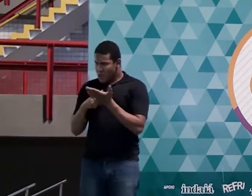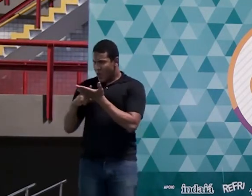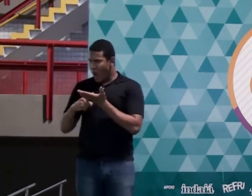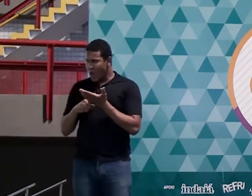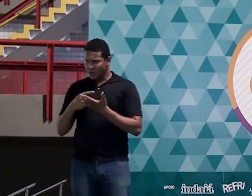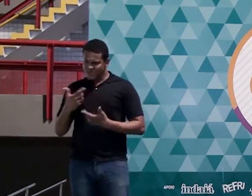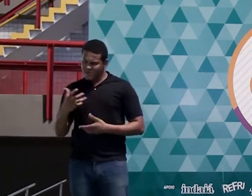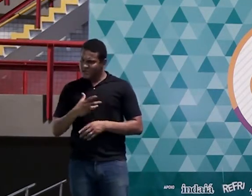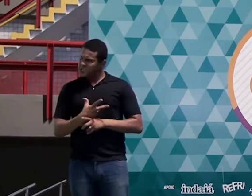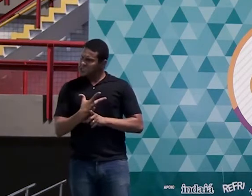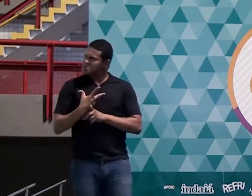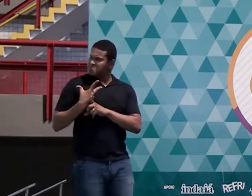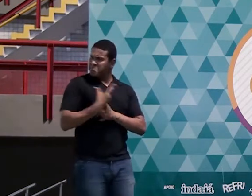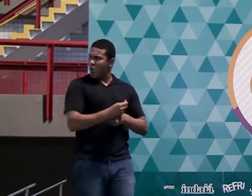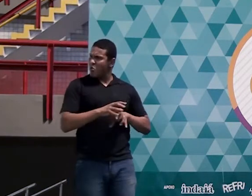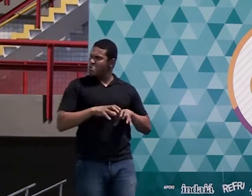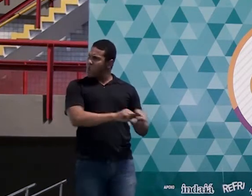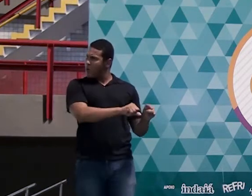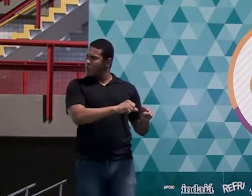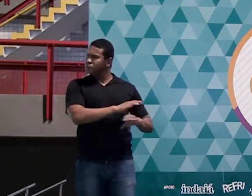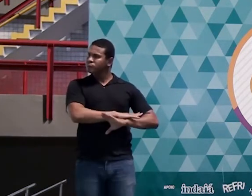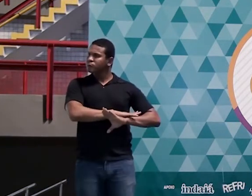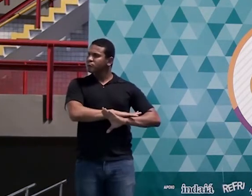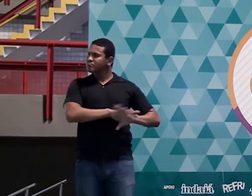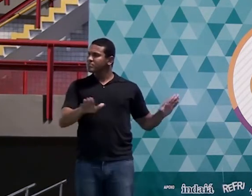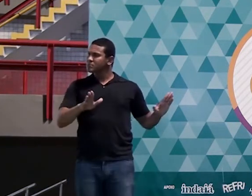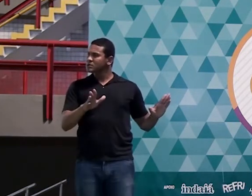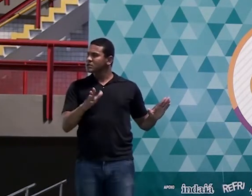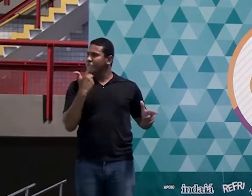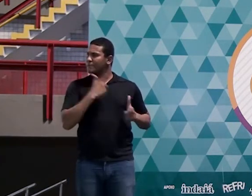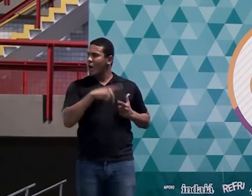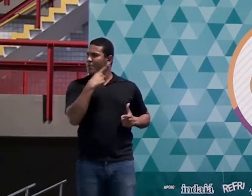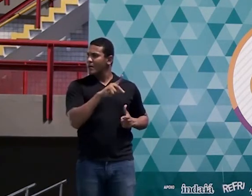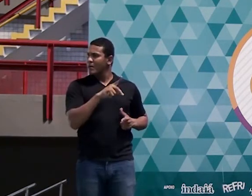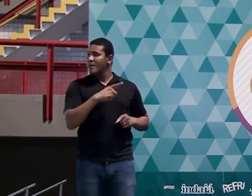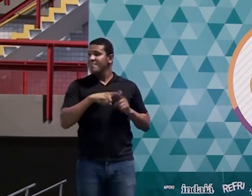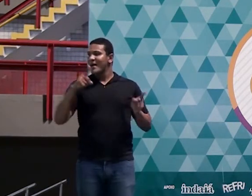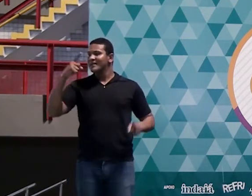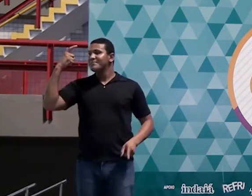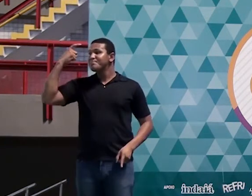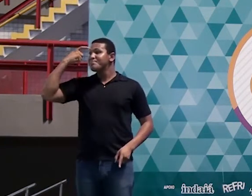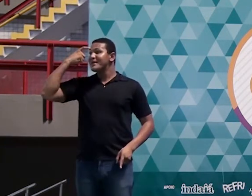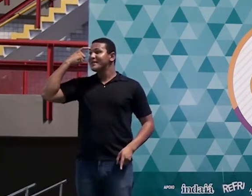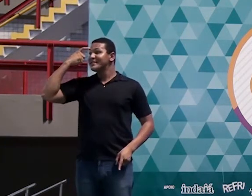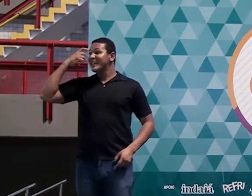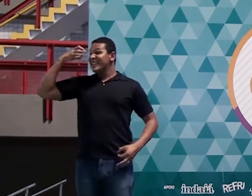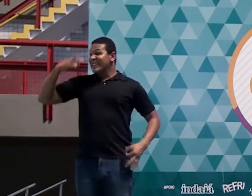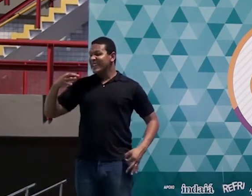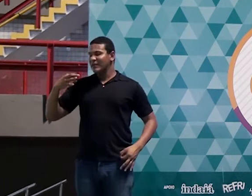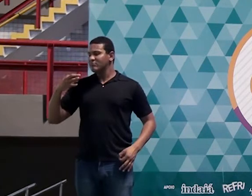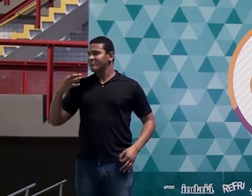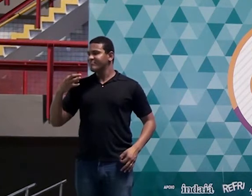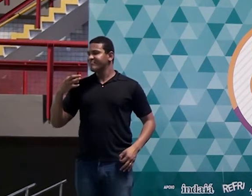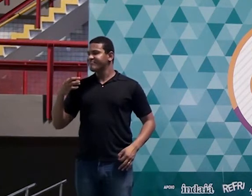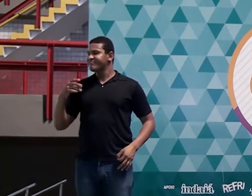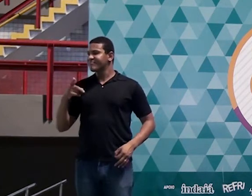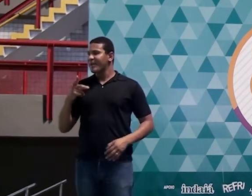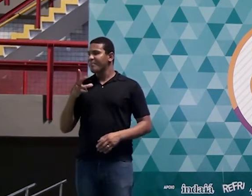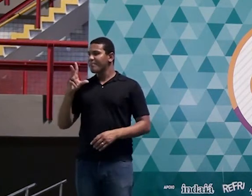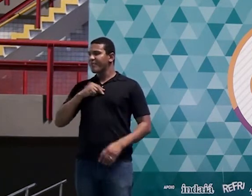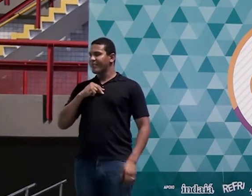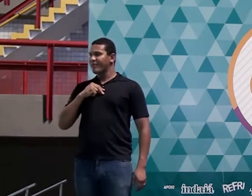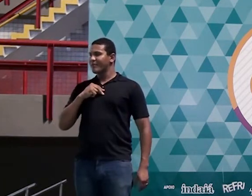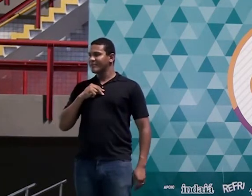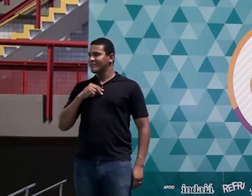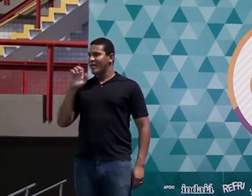dela, ela vai derrotar. Ela só não sabia que ia perder. E vai ser uma surra. O nome